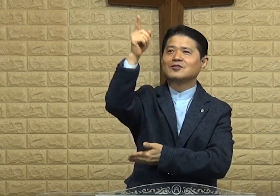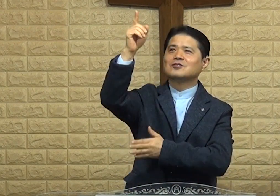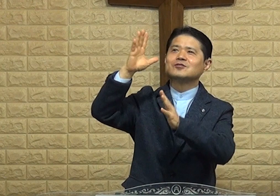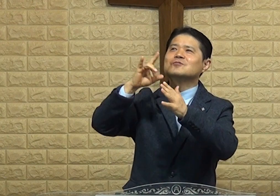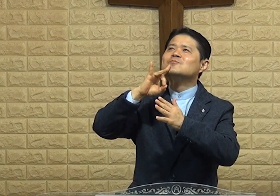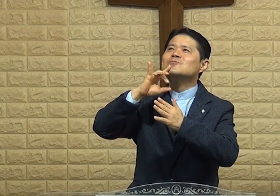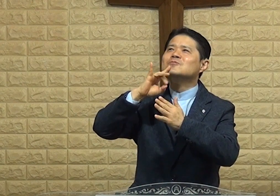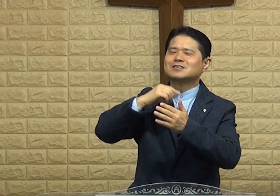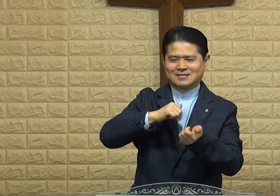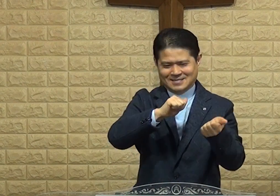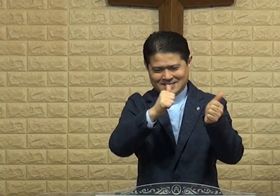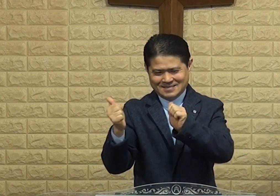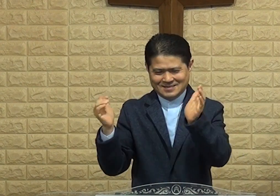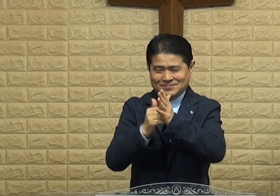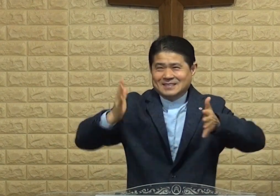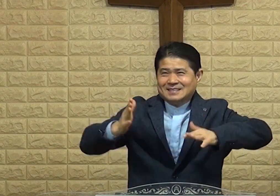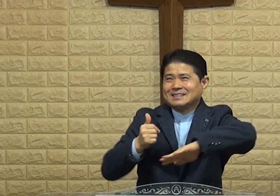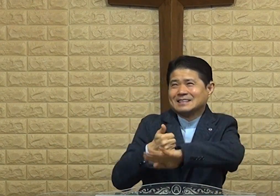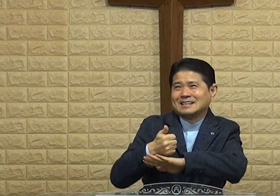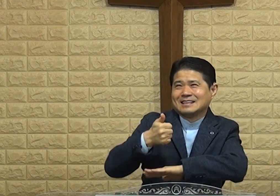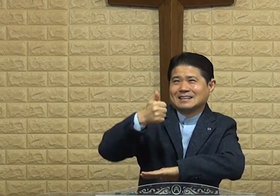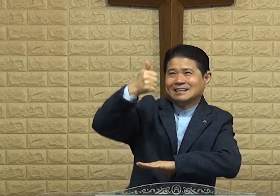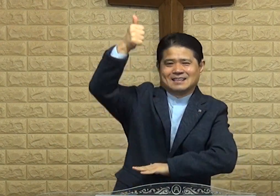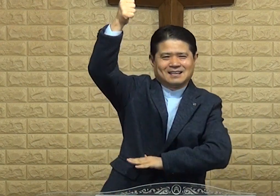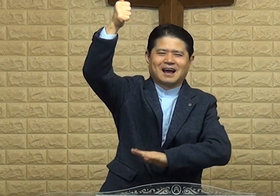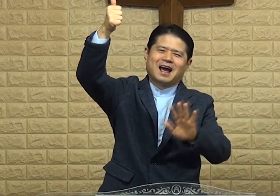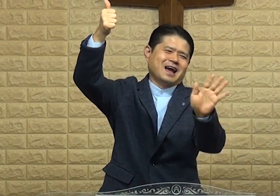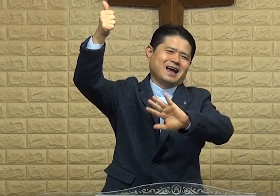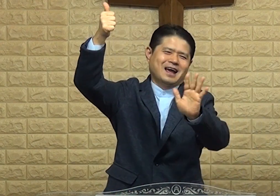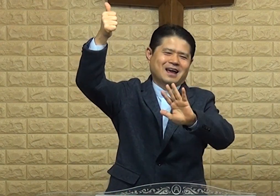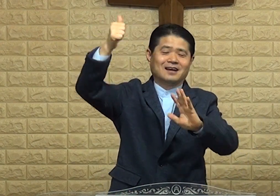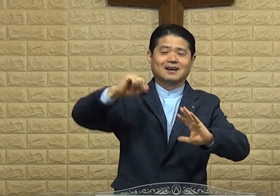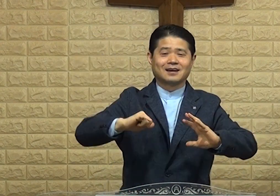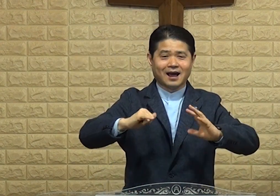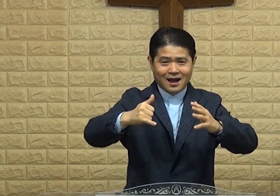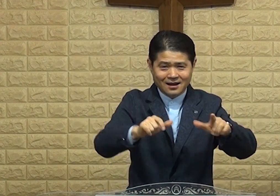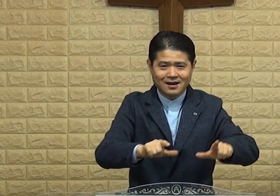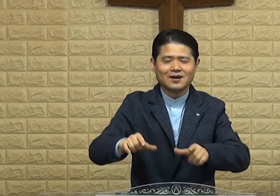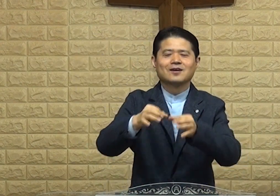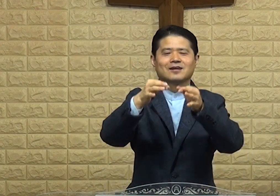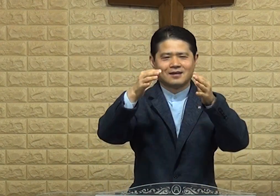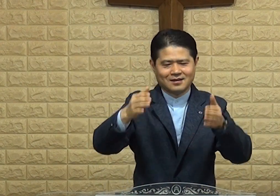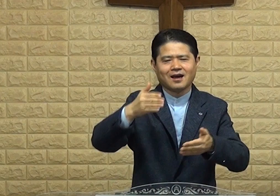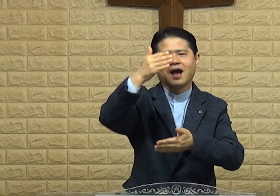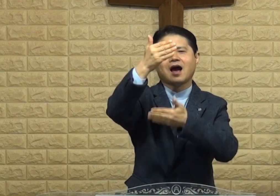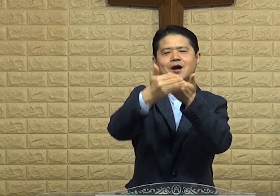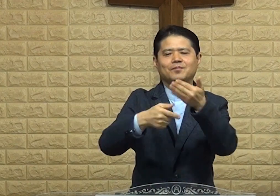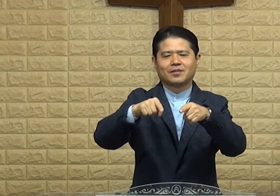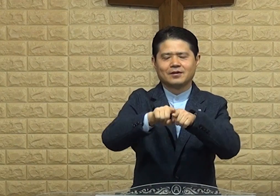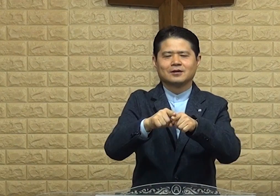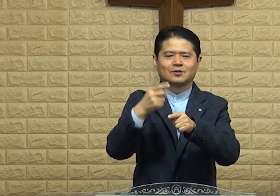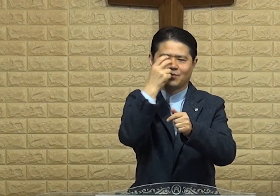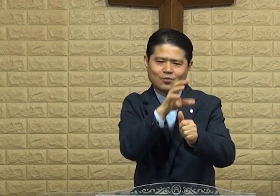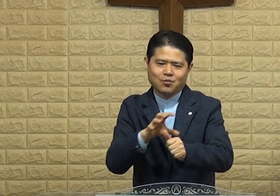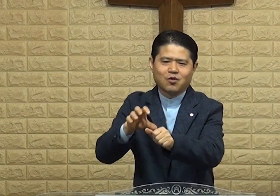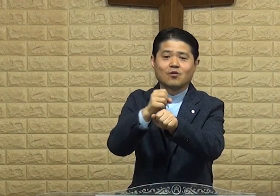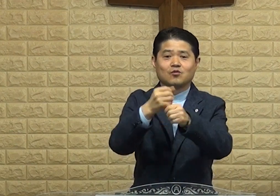우리가 살더라도 하나님 것을 바라고 정말 우리가 동분서주하지 않고 우리가 사는 동안